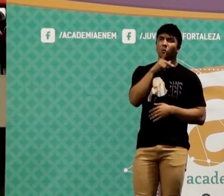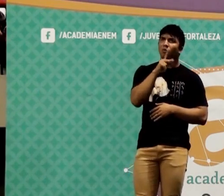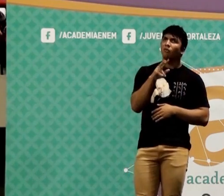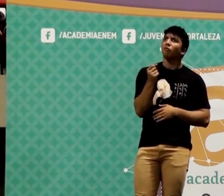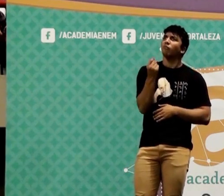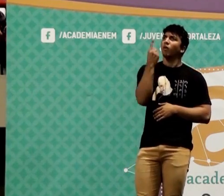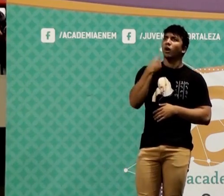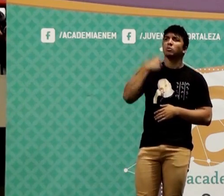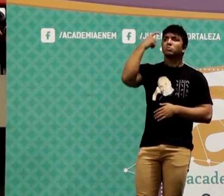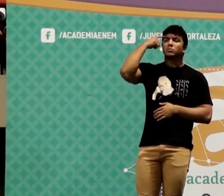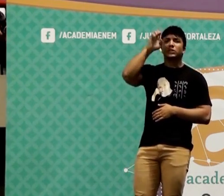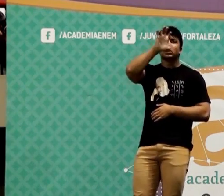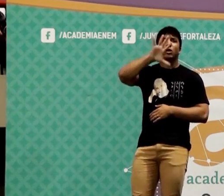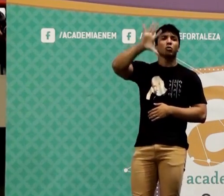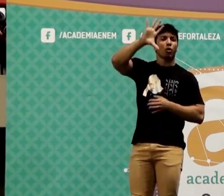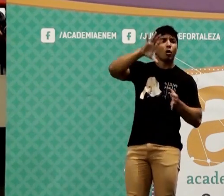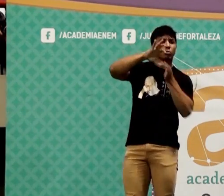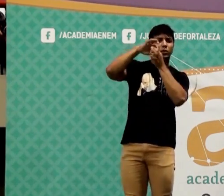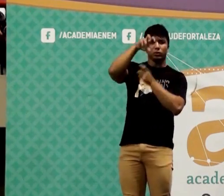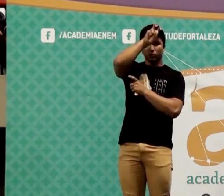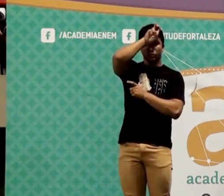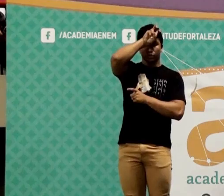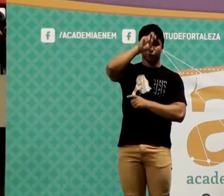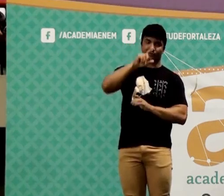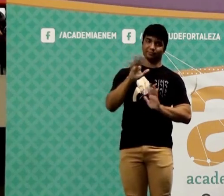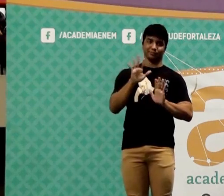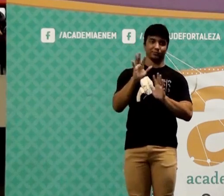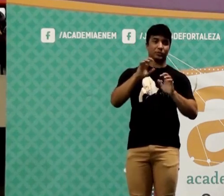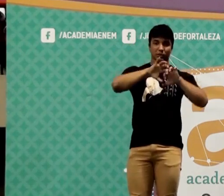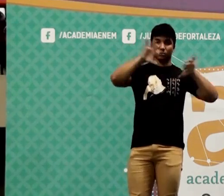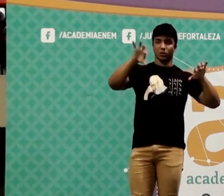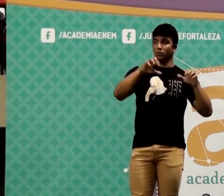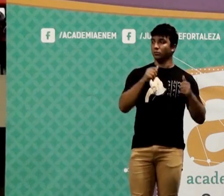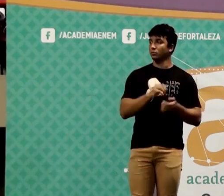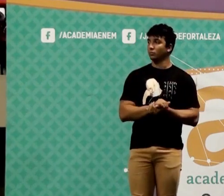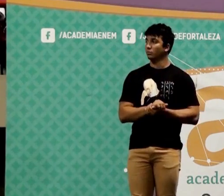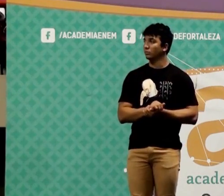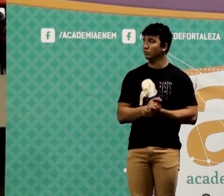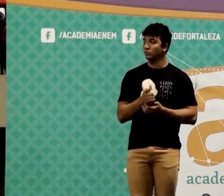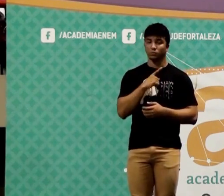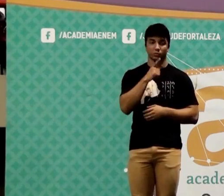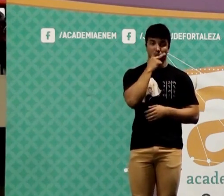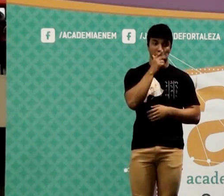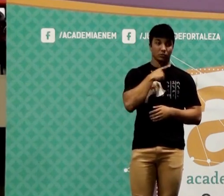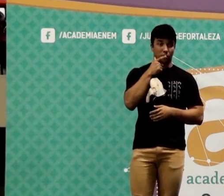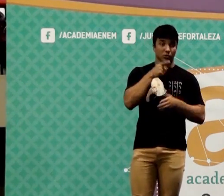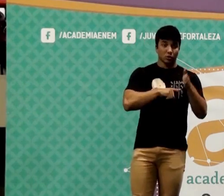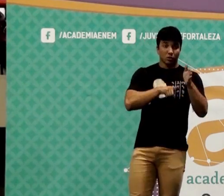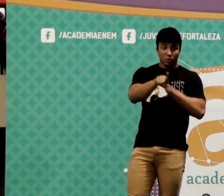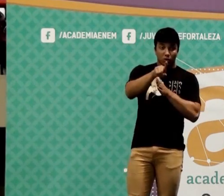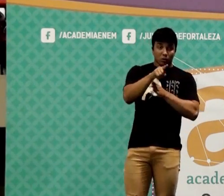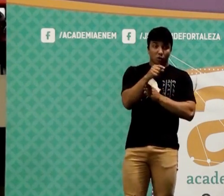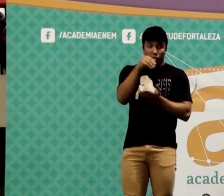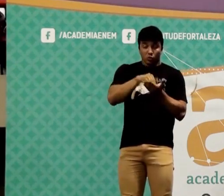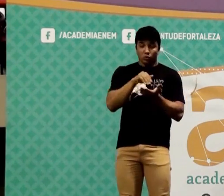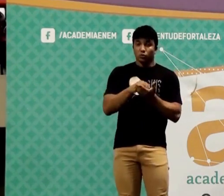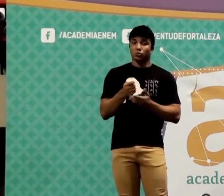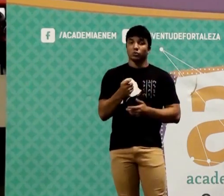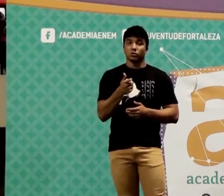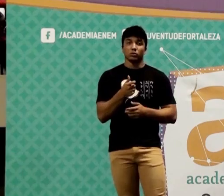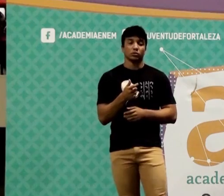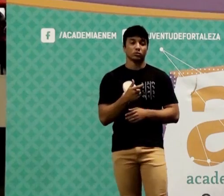Grande Depressão é a crise de 29. E a E, crise da batata. Tudo bem a crise da batata.